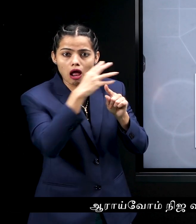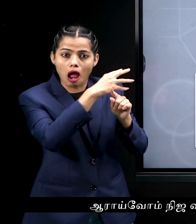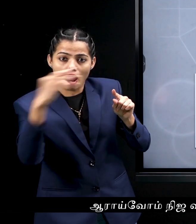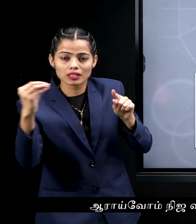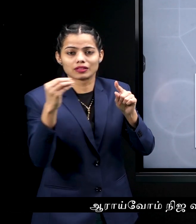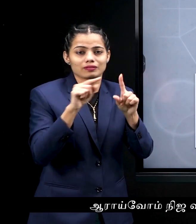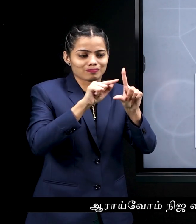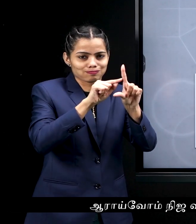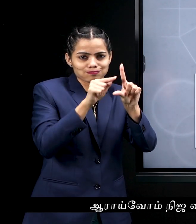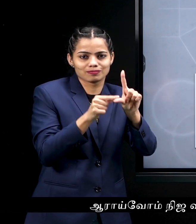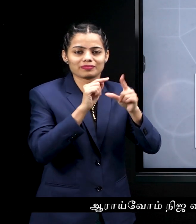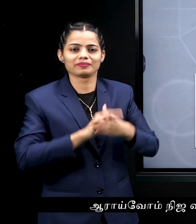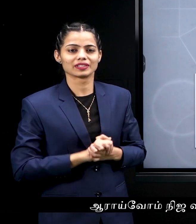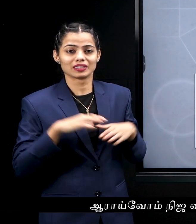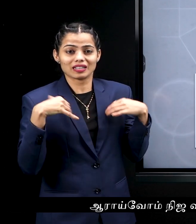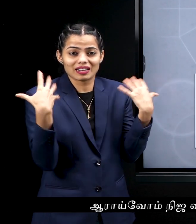அவற்றின் பண்புகளையும் ஆராய்வோம்.